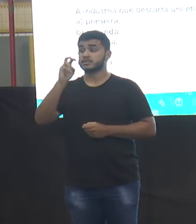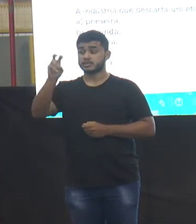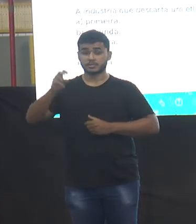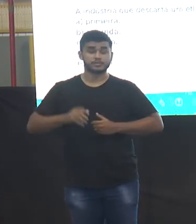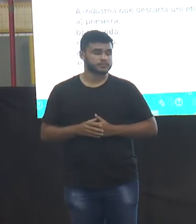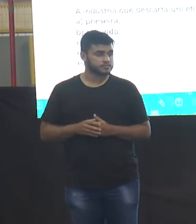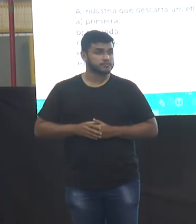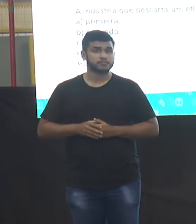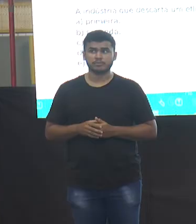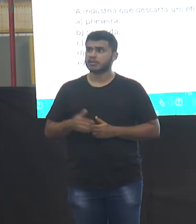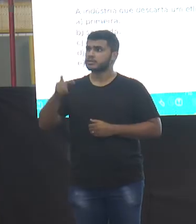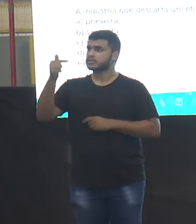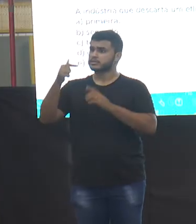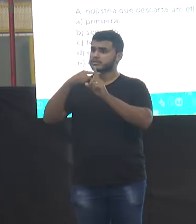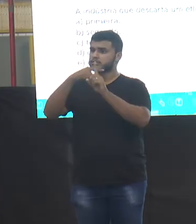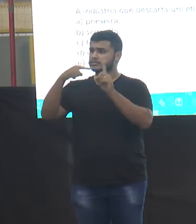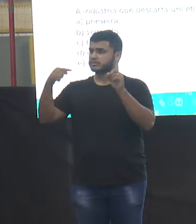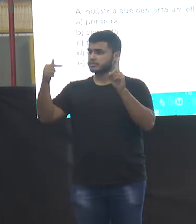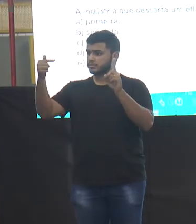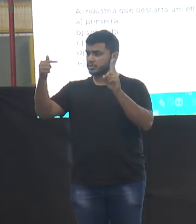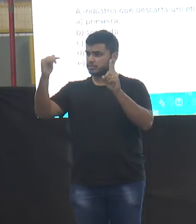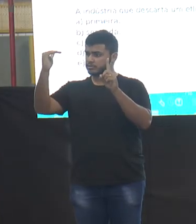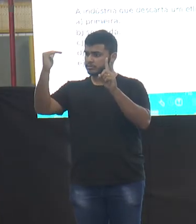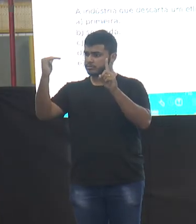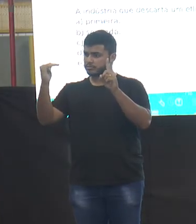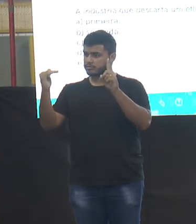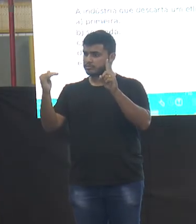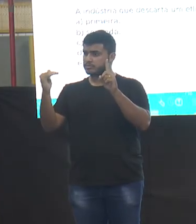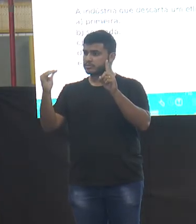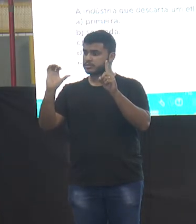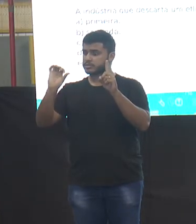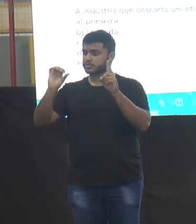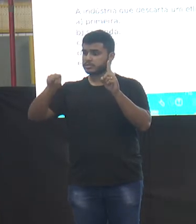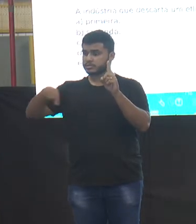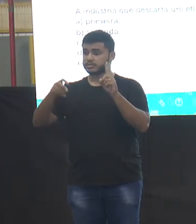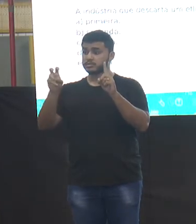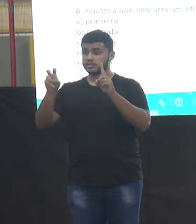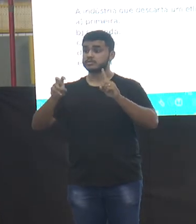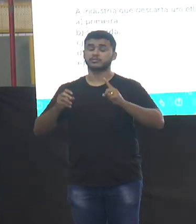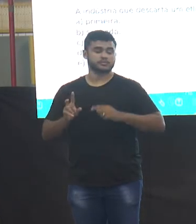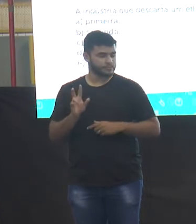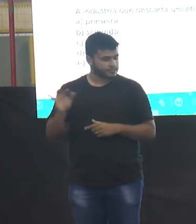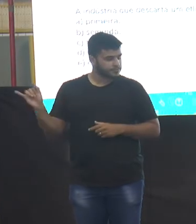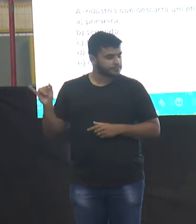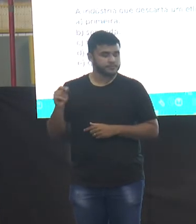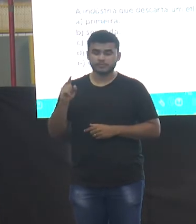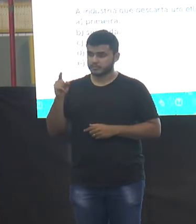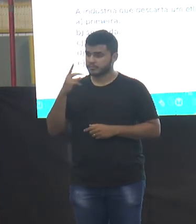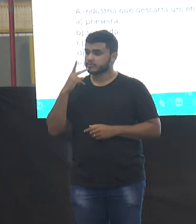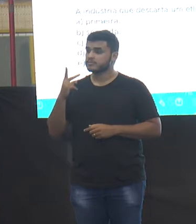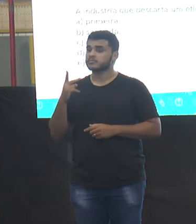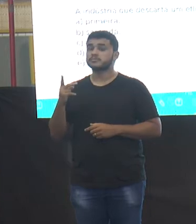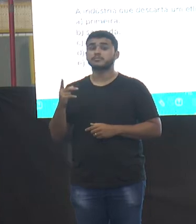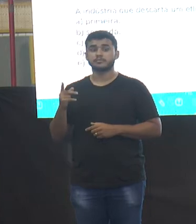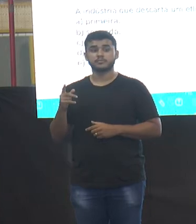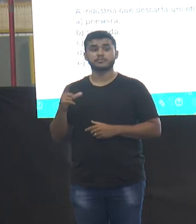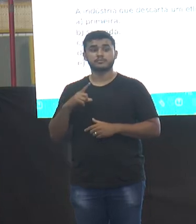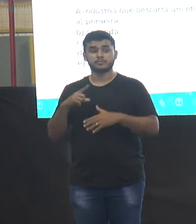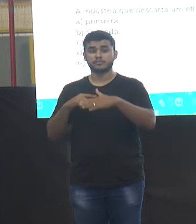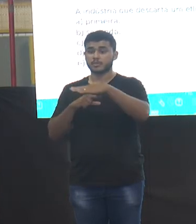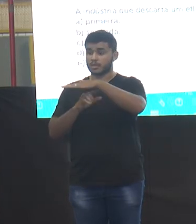era 7. Vai para 6,5, baixou. E se baixou é porque eu botei um.